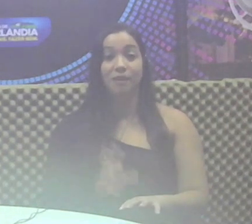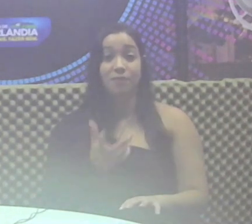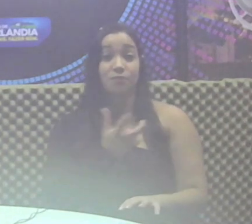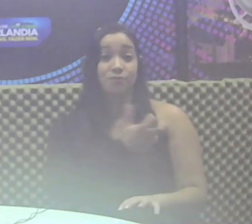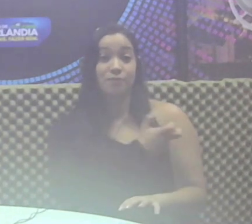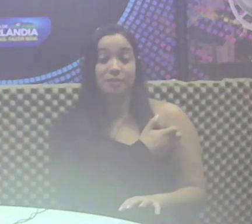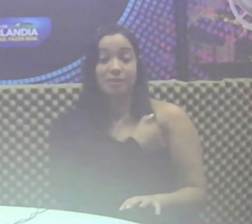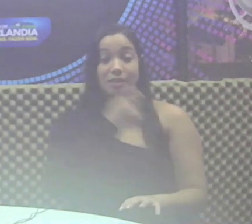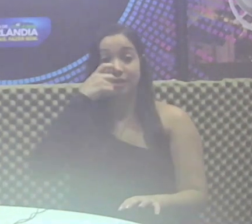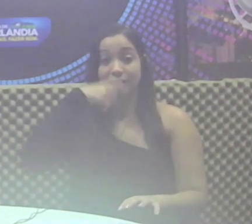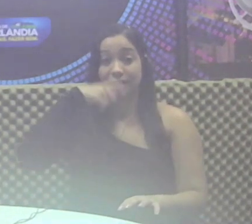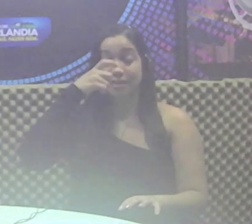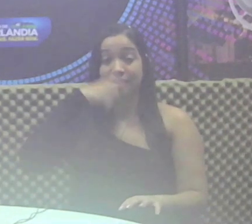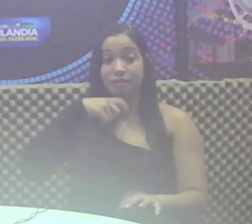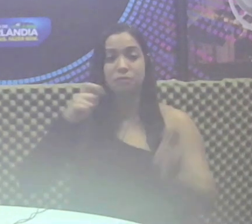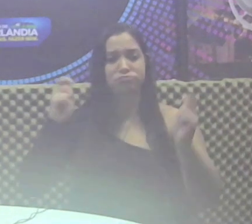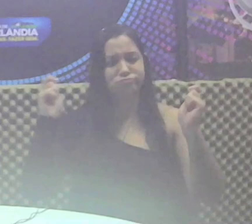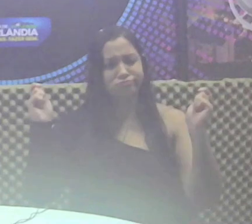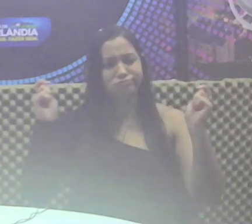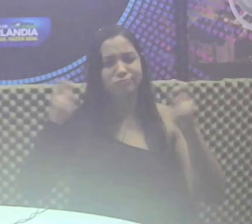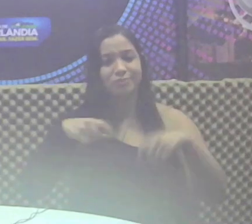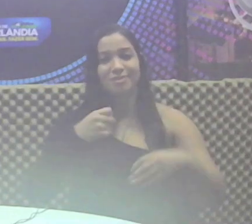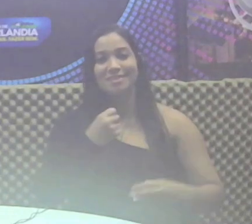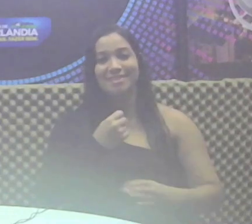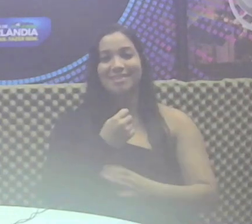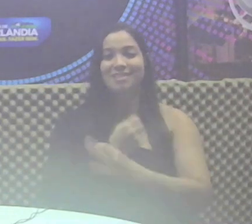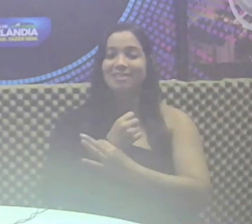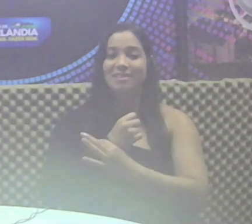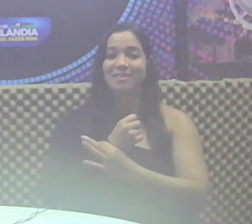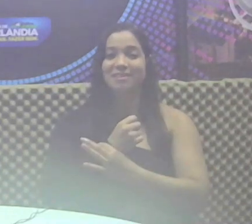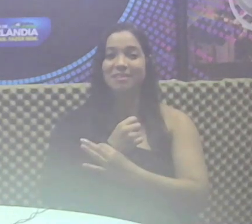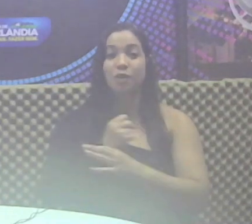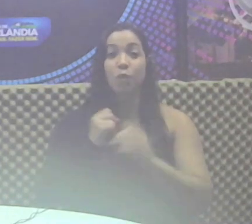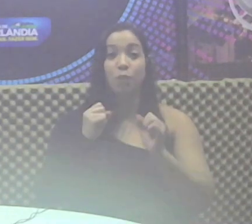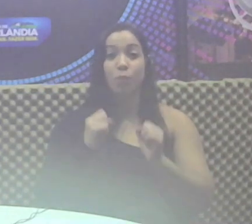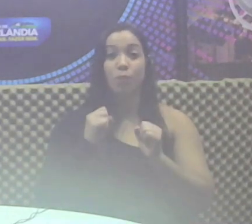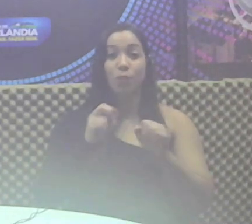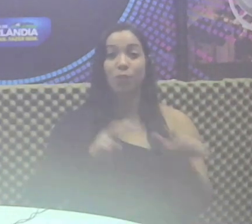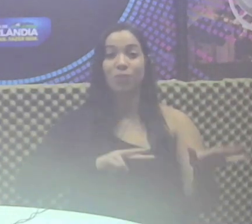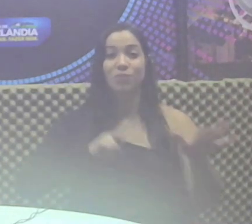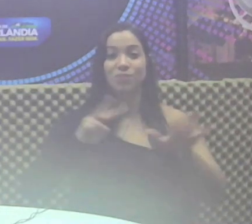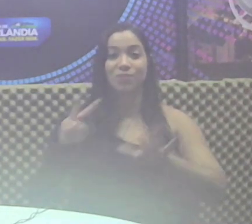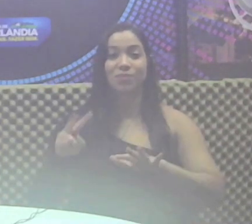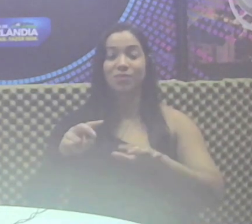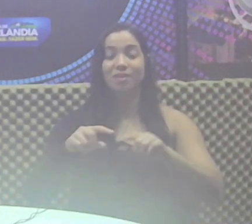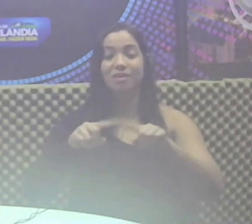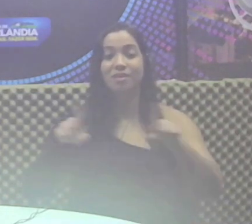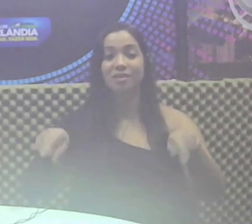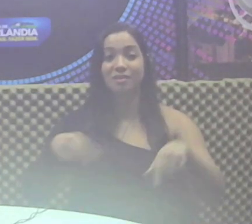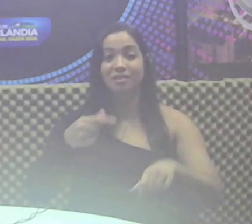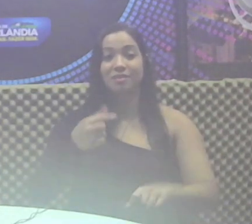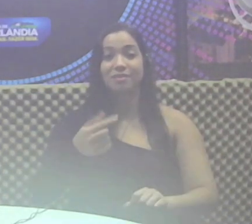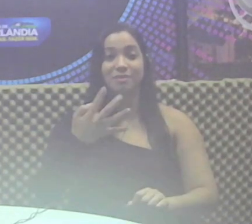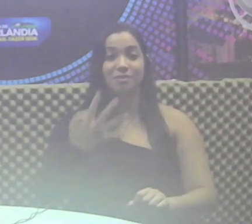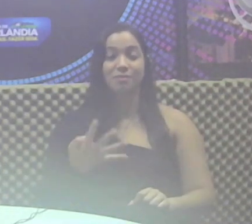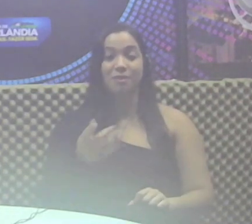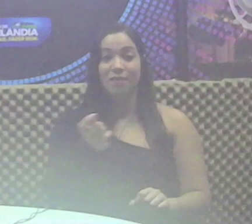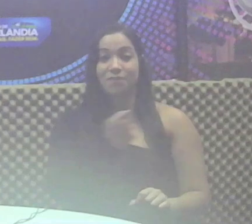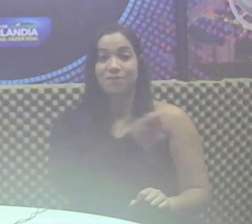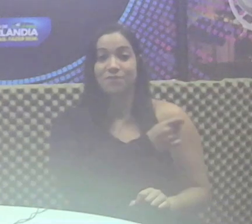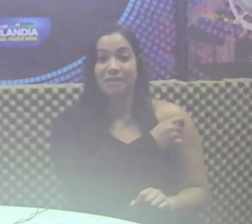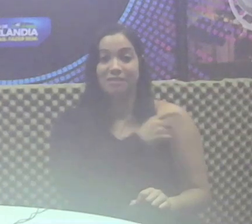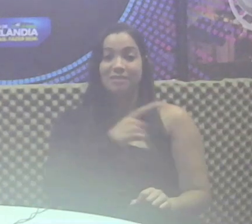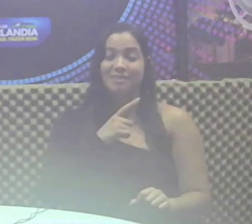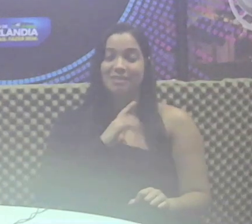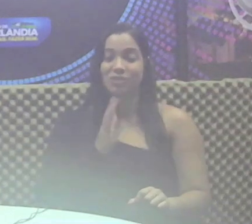contra a gripe é eficiente e segura e pode ser tomada durante a semana nas 74 salas de vacina